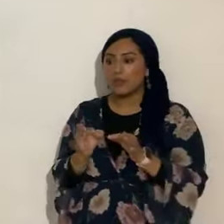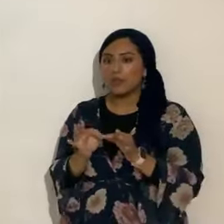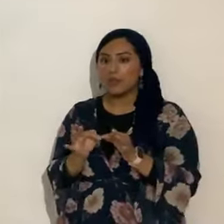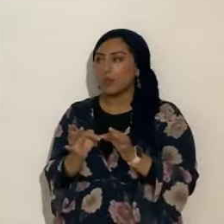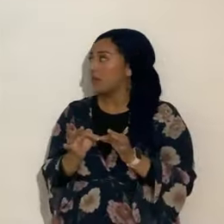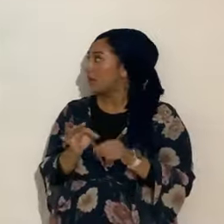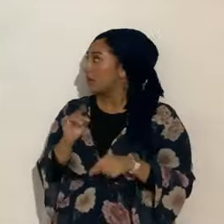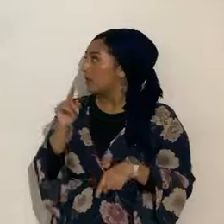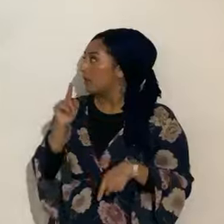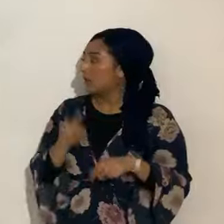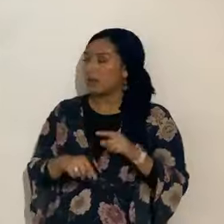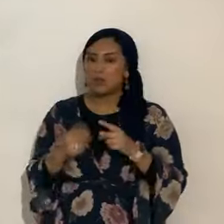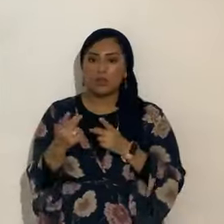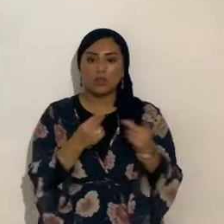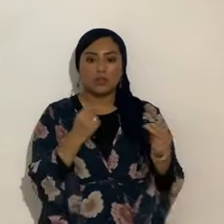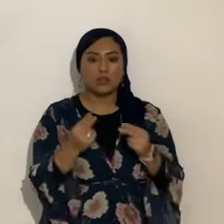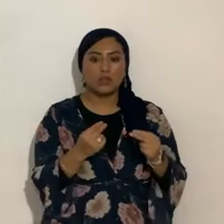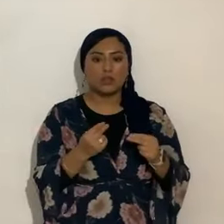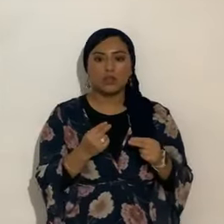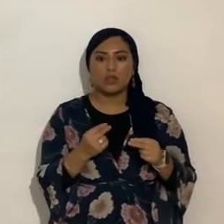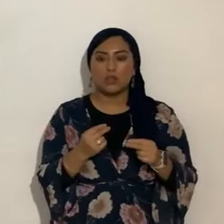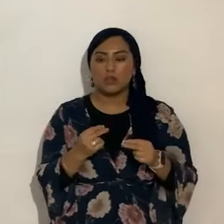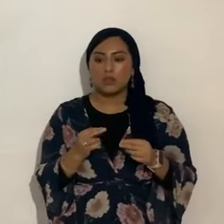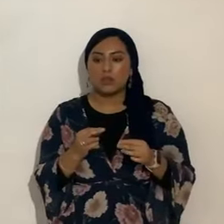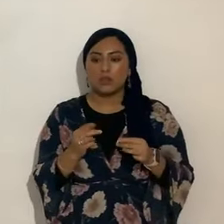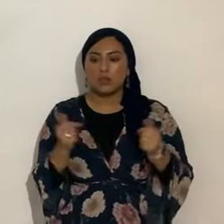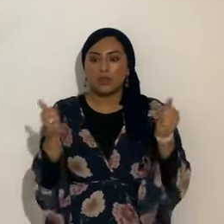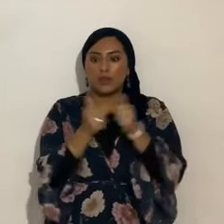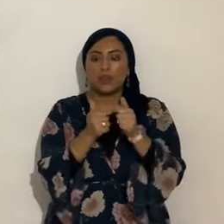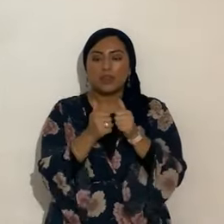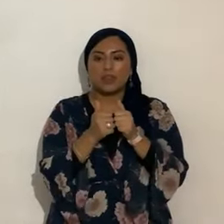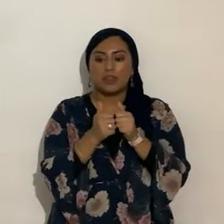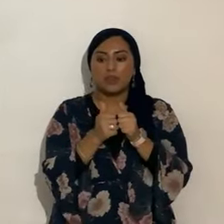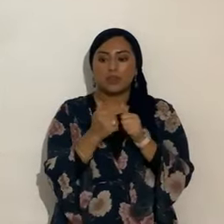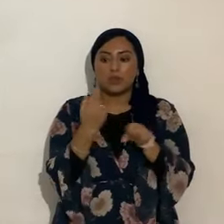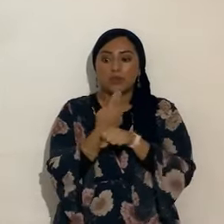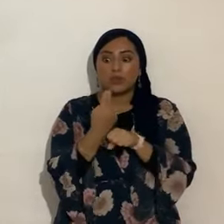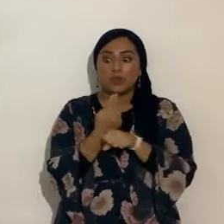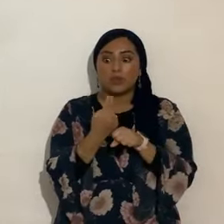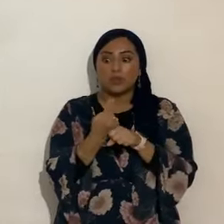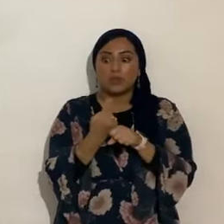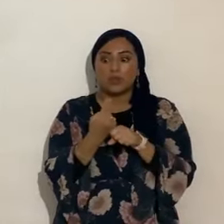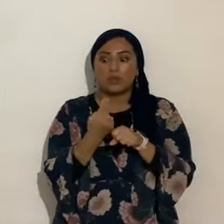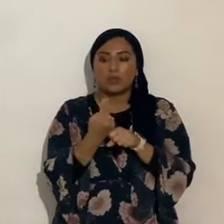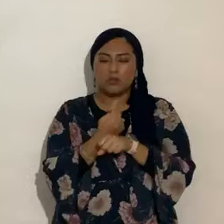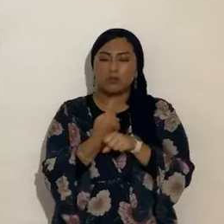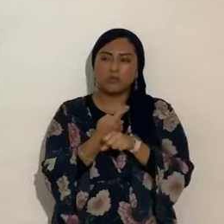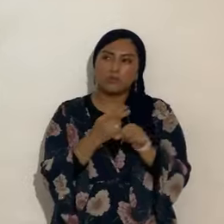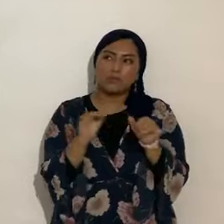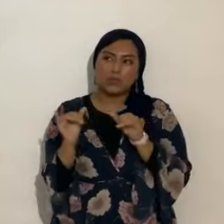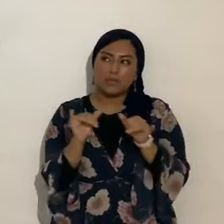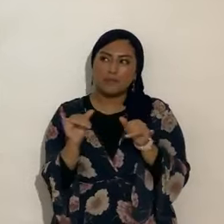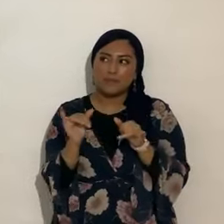pueden hacer de uno a otro idioma con las mismas, o sea, sí con la misma,